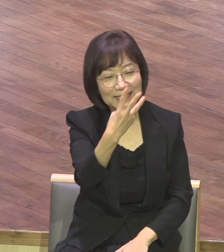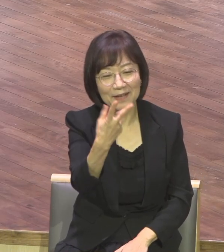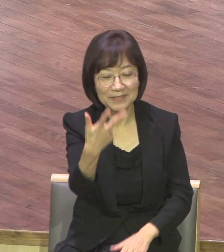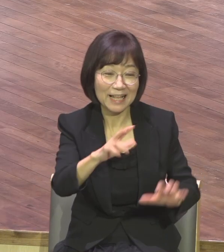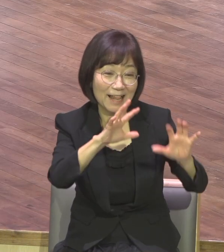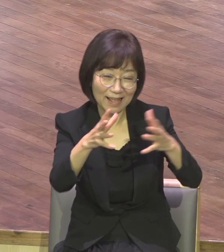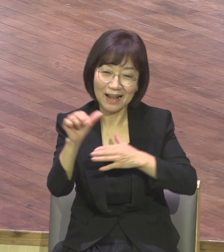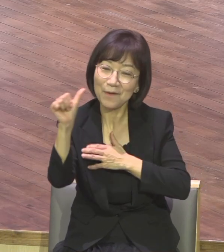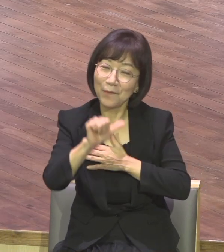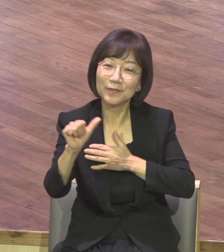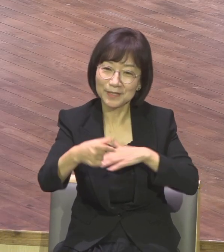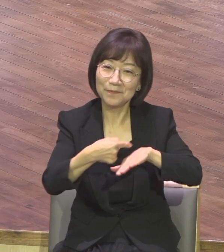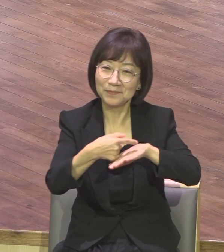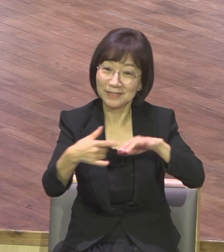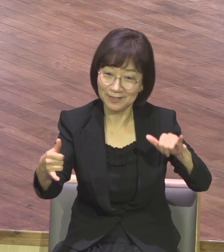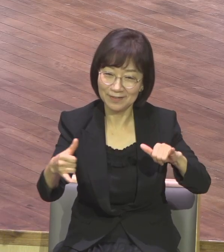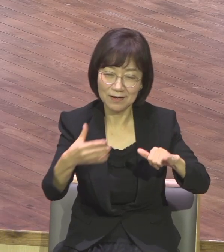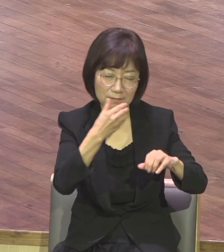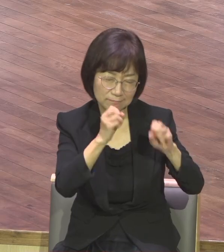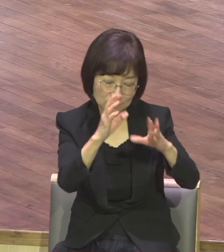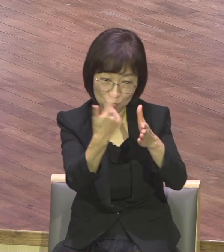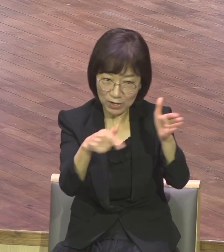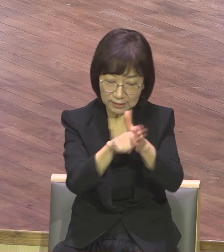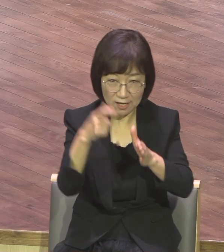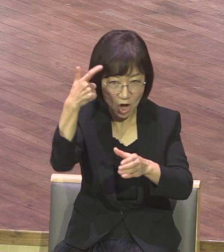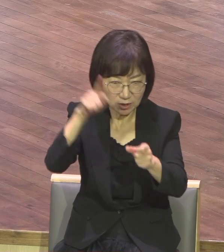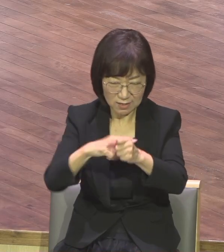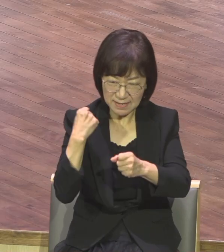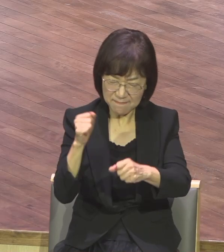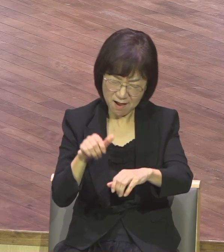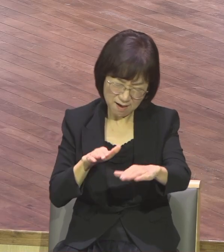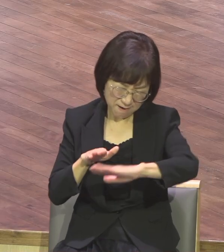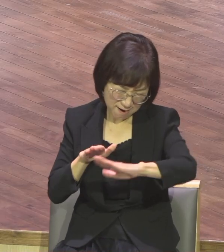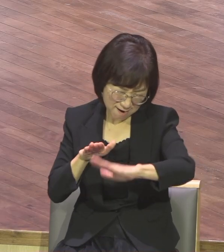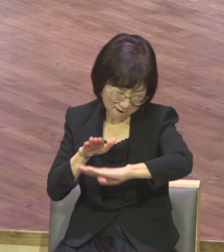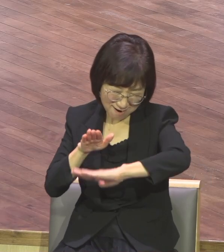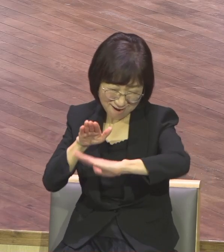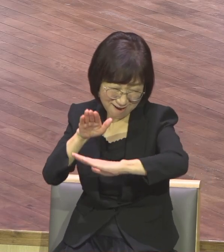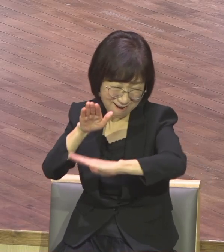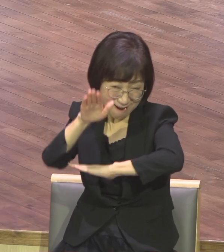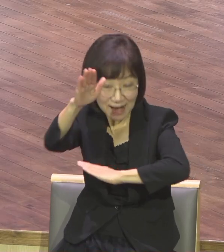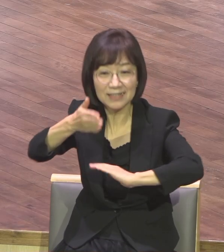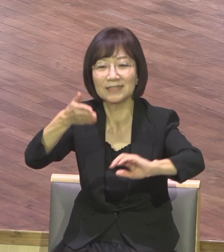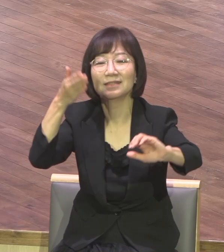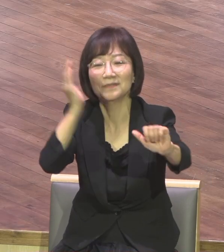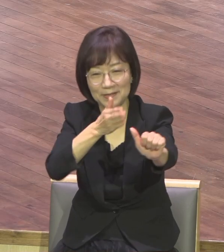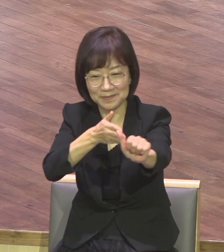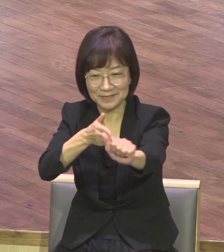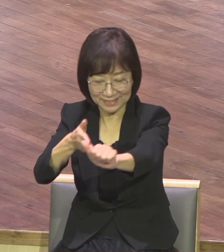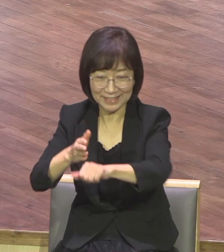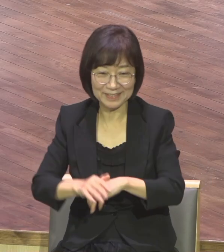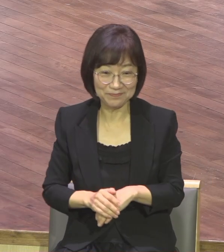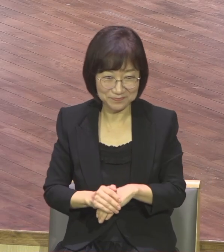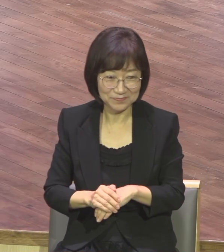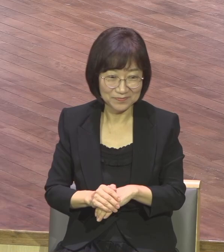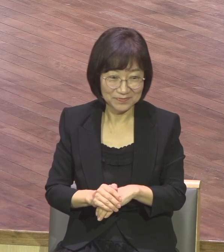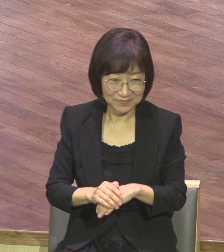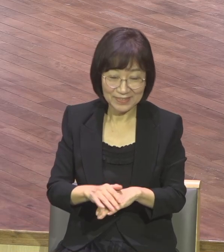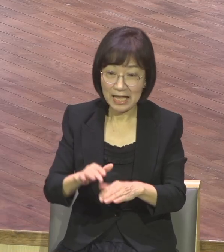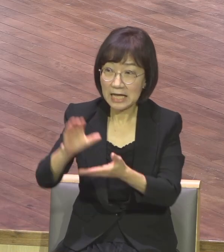향해서 영적으로 비상하시기를 바랍니다. 네. 특별히 사도 바울이 오늘 본문에서